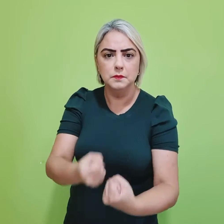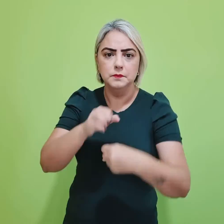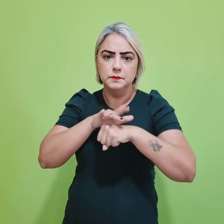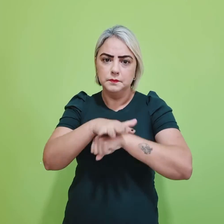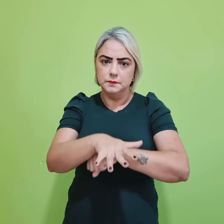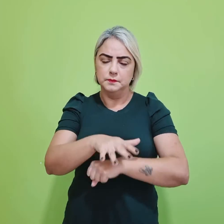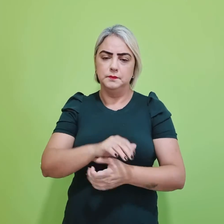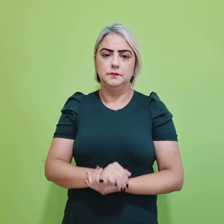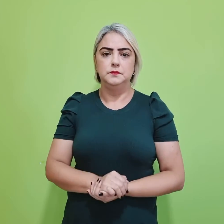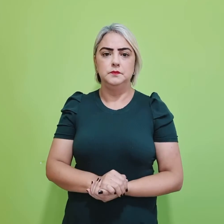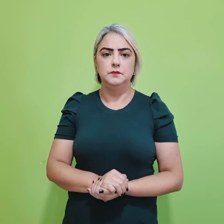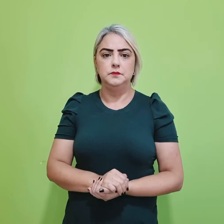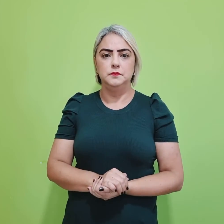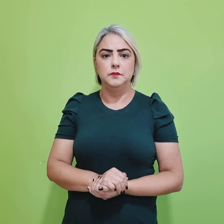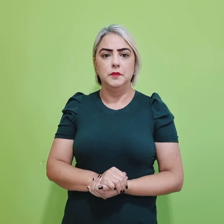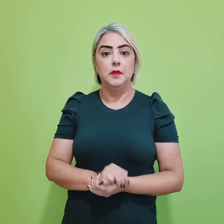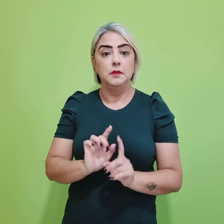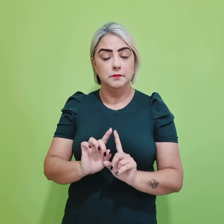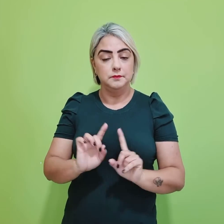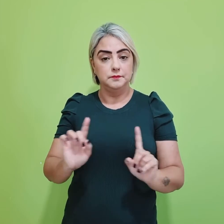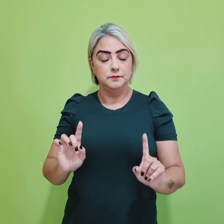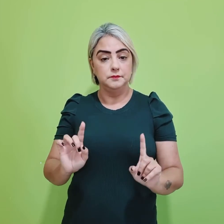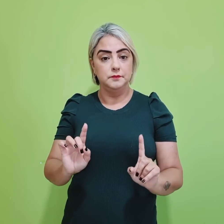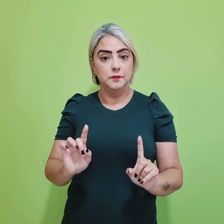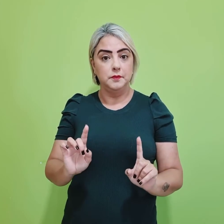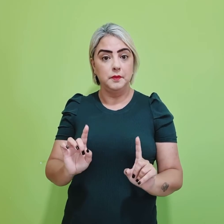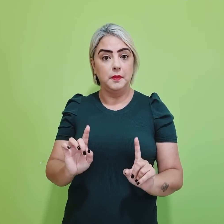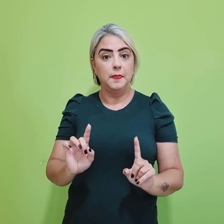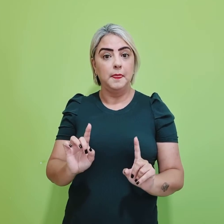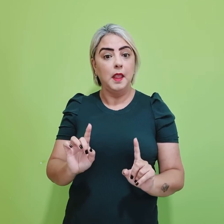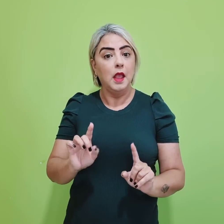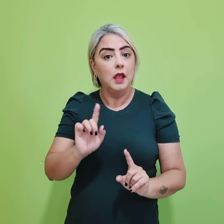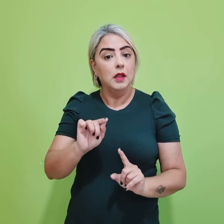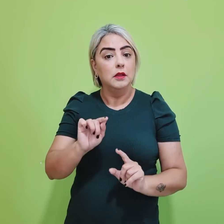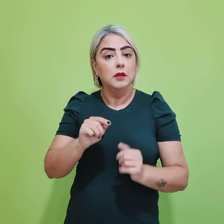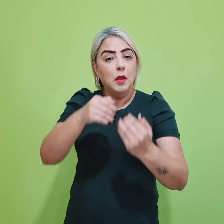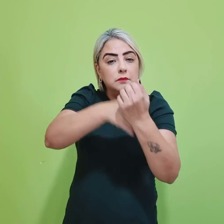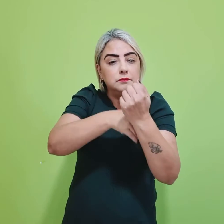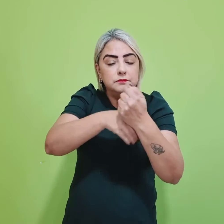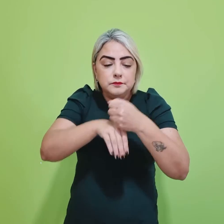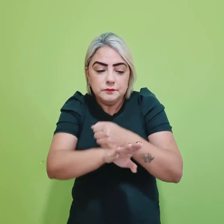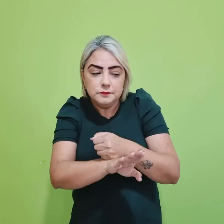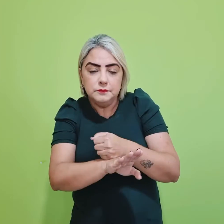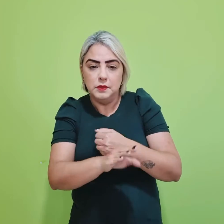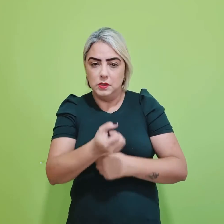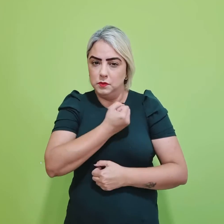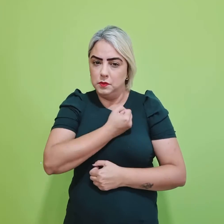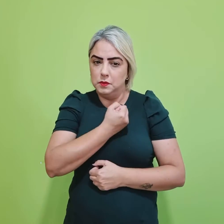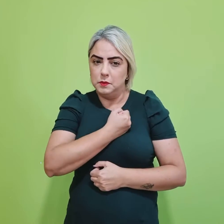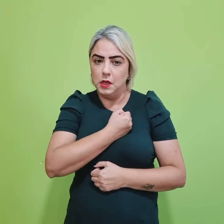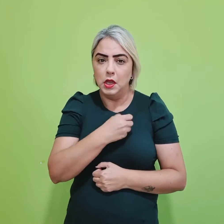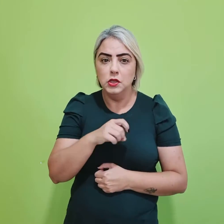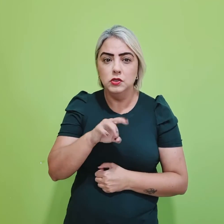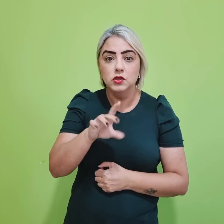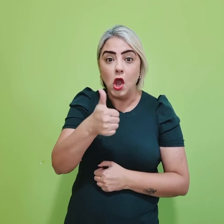à pandemia. Contudo, mesmo com subnotificação, em apenas